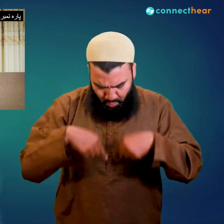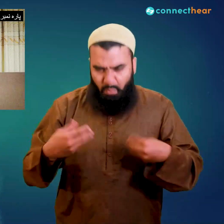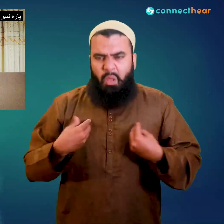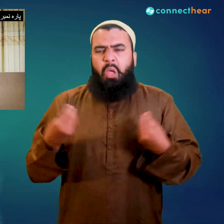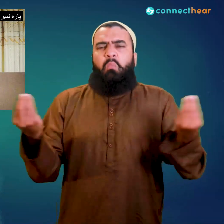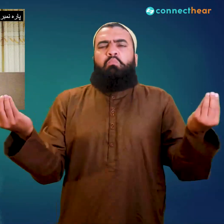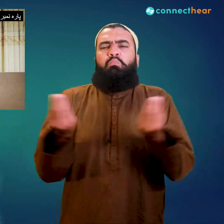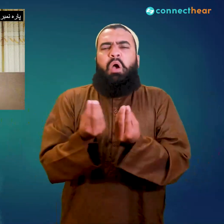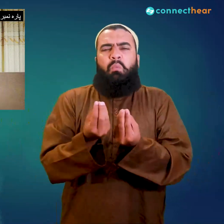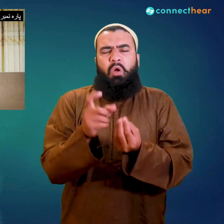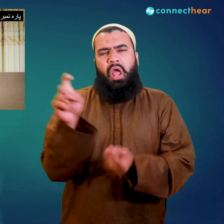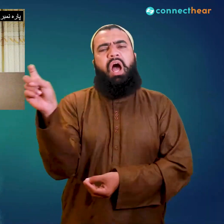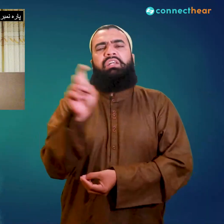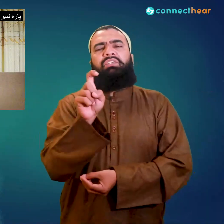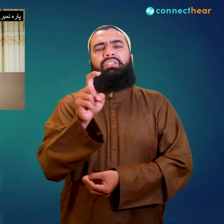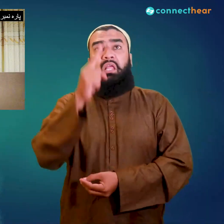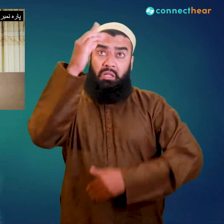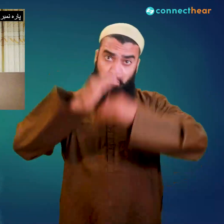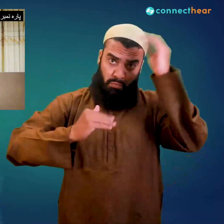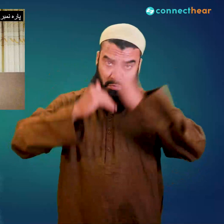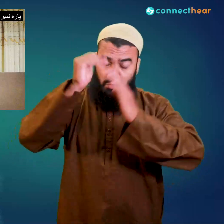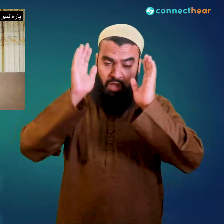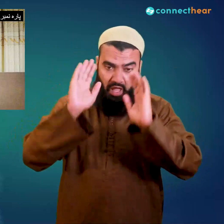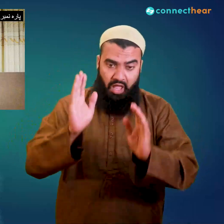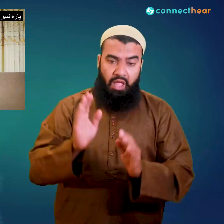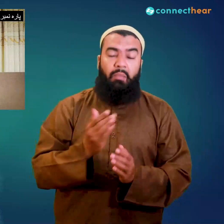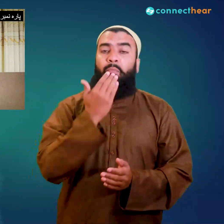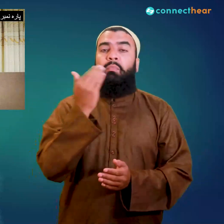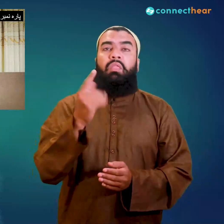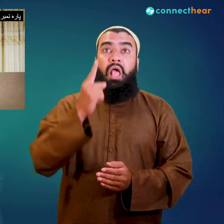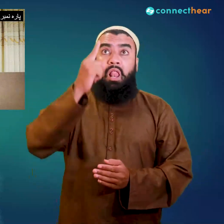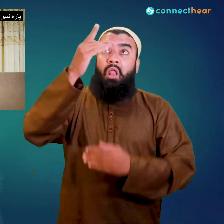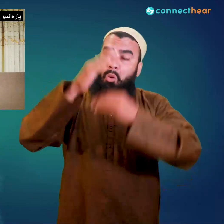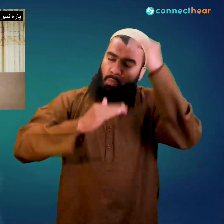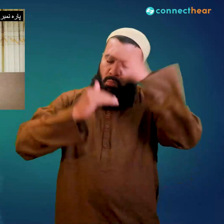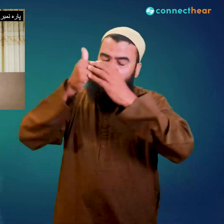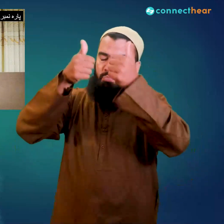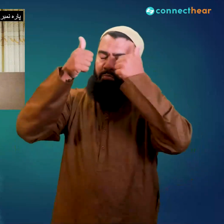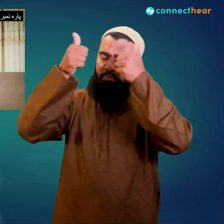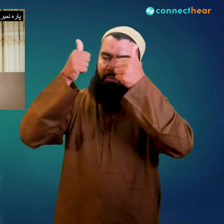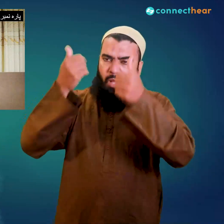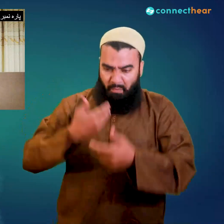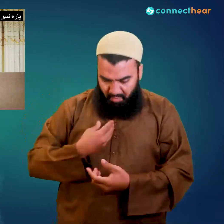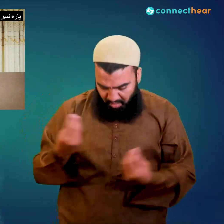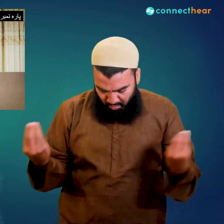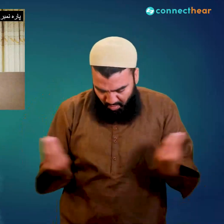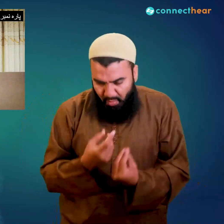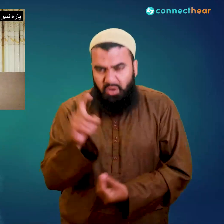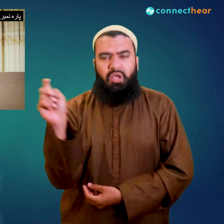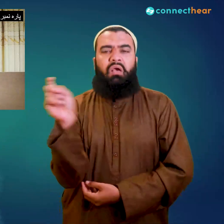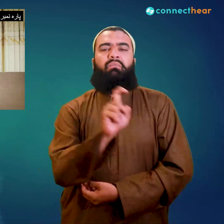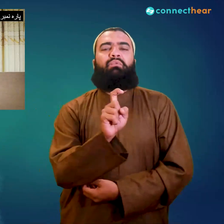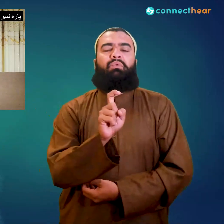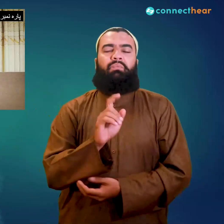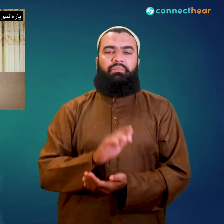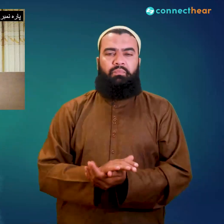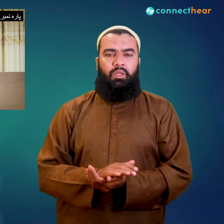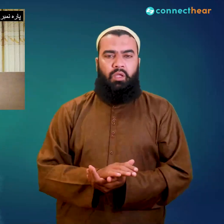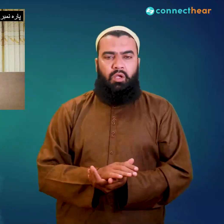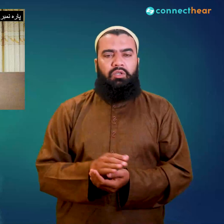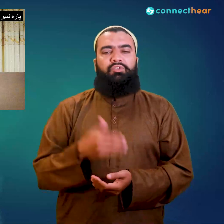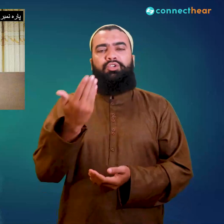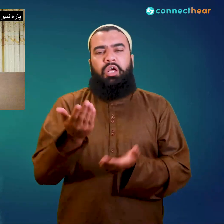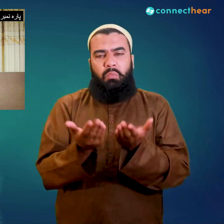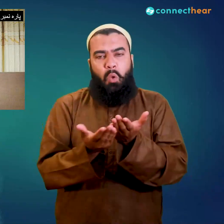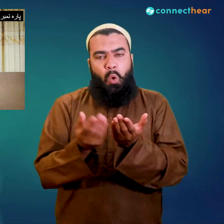ساتھ ساتھ اللہ رب العزت کی حمد و ثنا بھی بیان کی گئی، اور اس کے اندر جہاں اپنے لیے، اپنے والدین